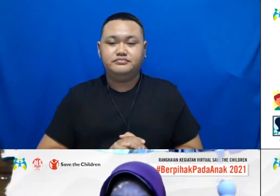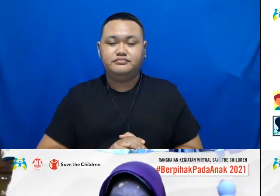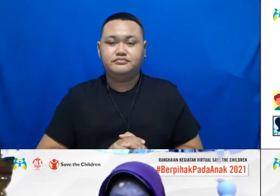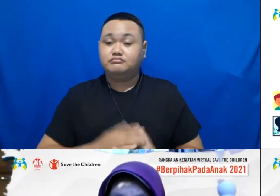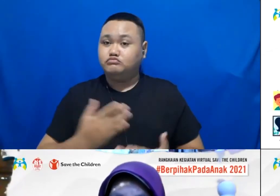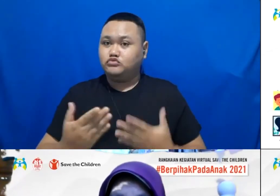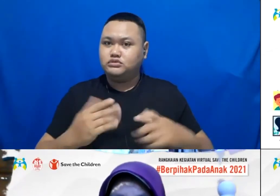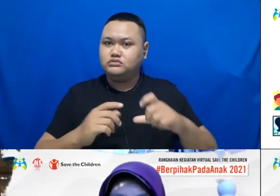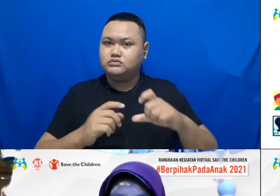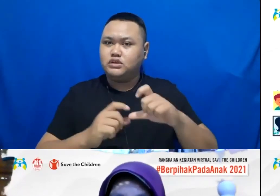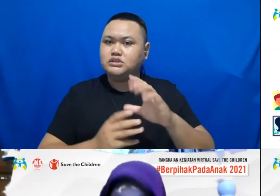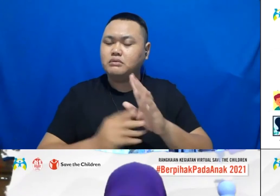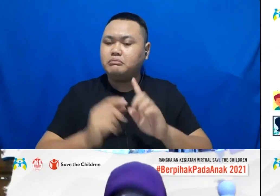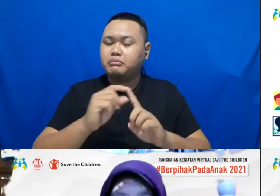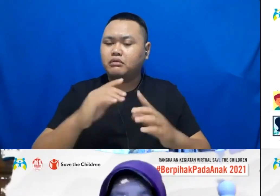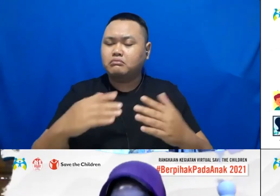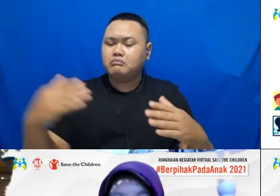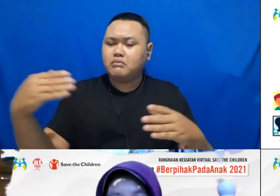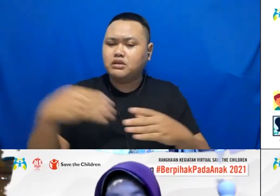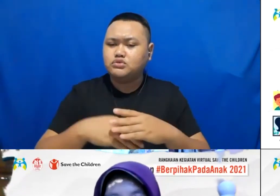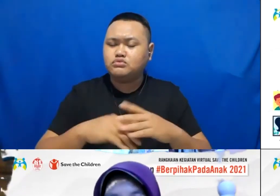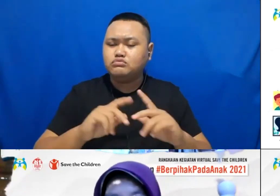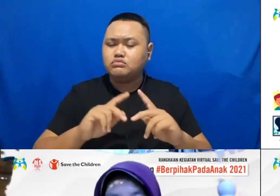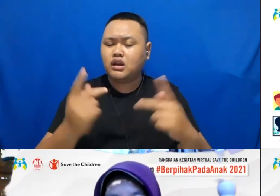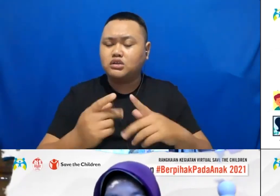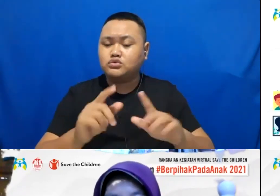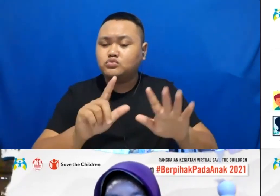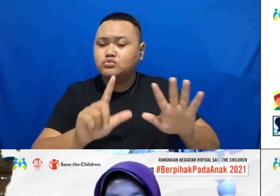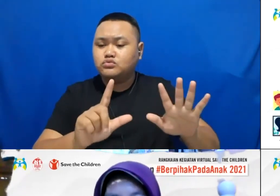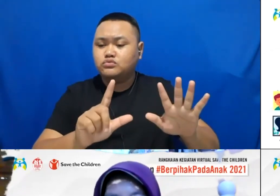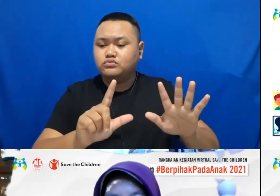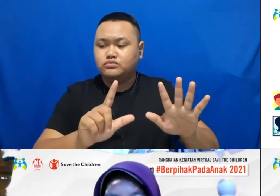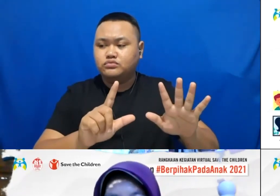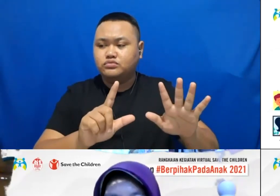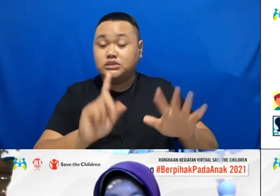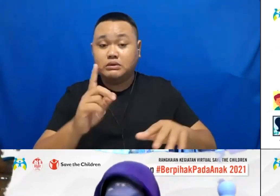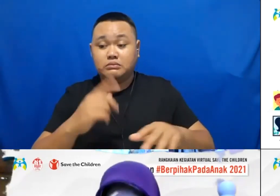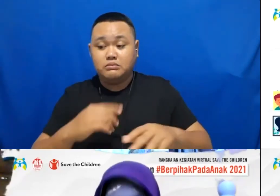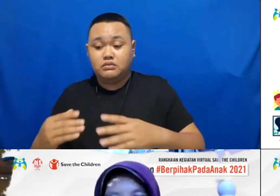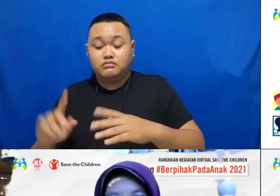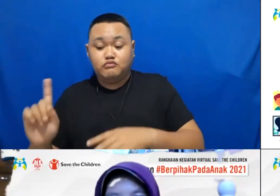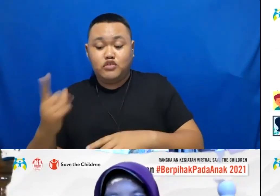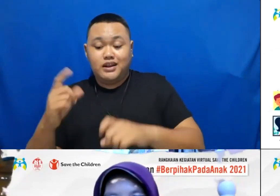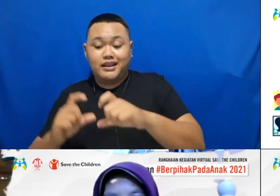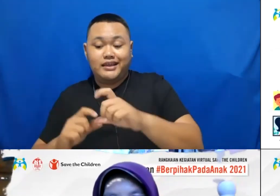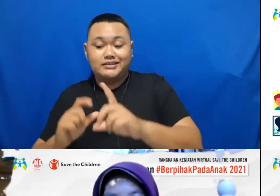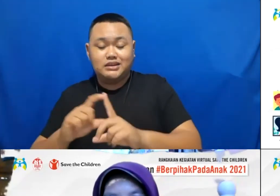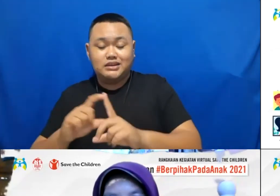acak. Jadi dengan cara acak sehingga terbentuk kelompok laki-laki dan perempuan. Diupayakan memang